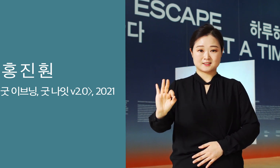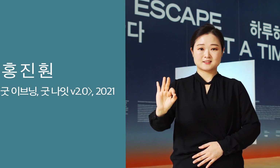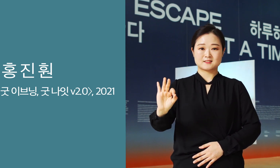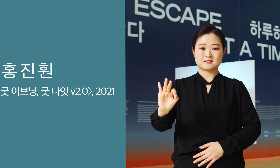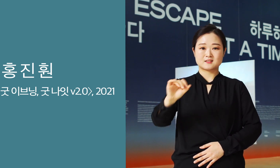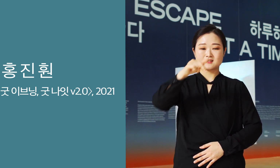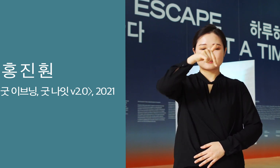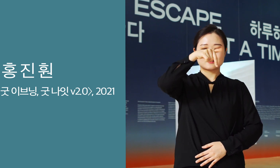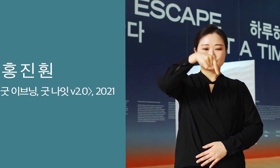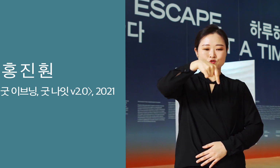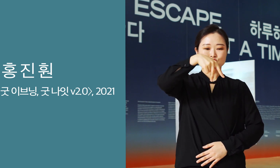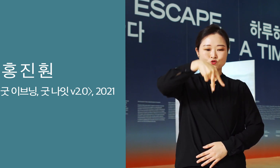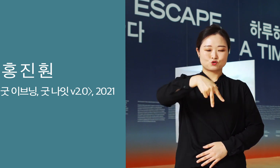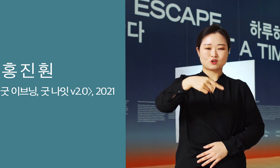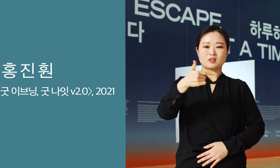굿 나잇,